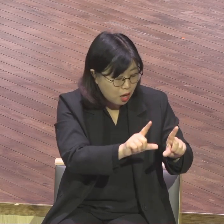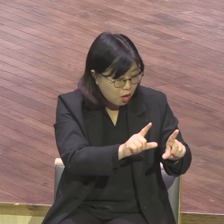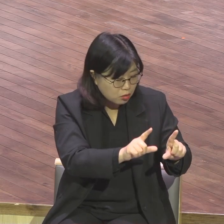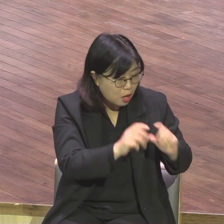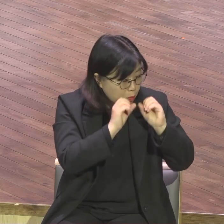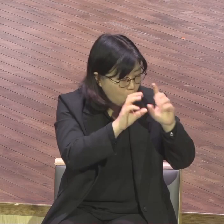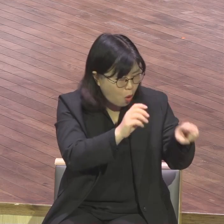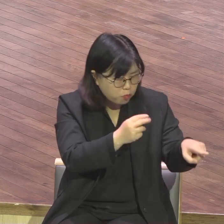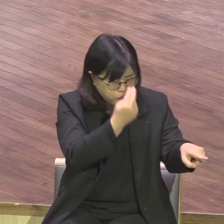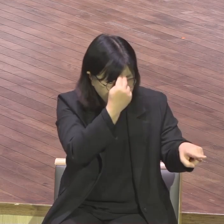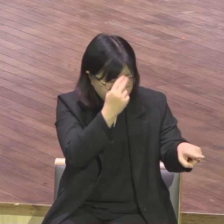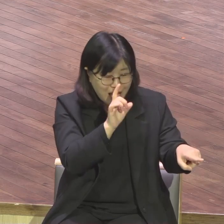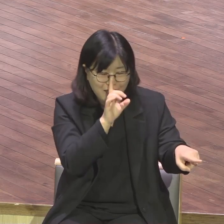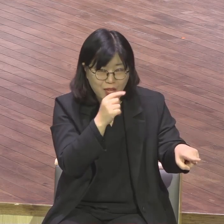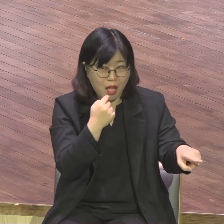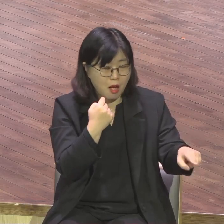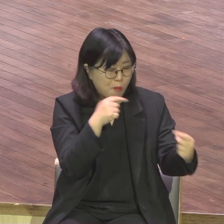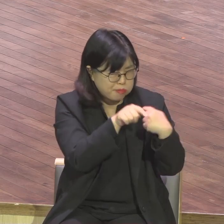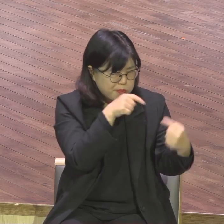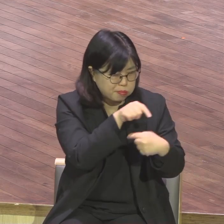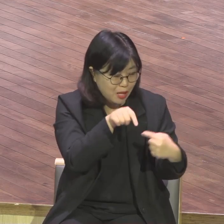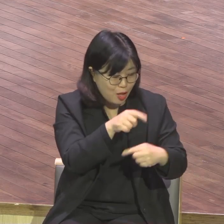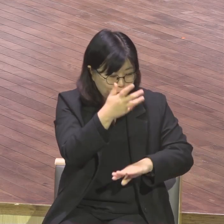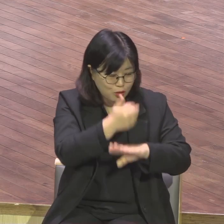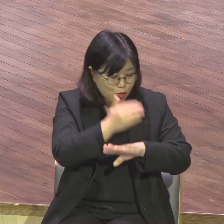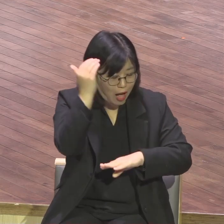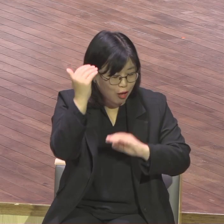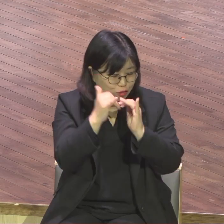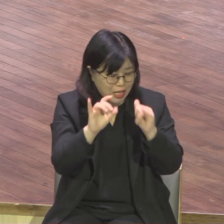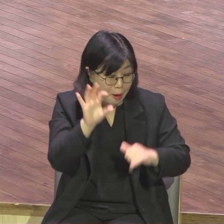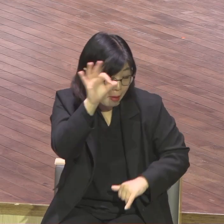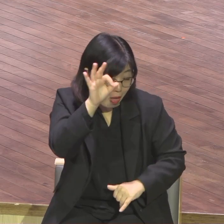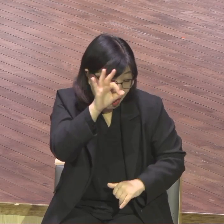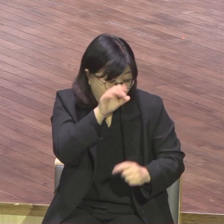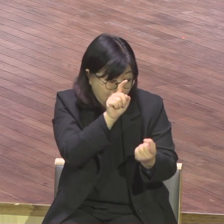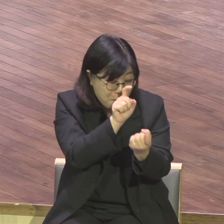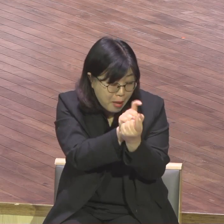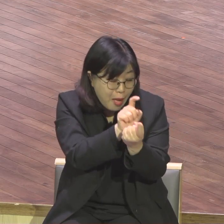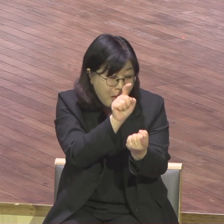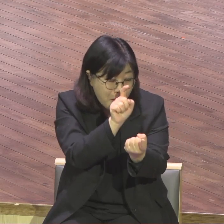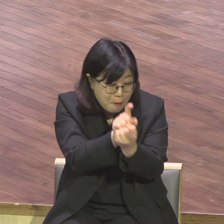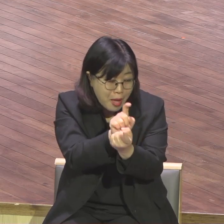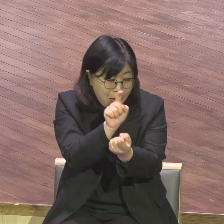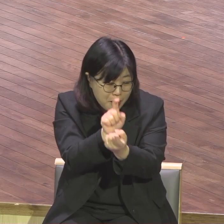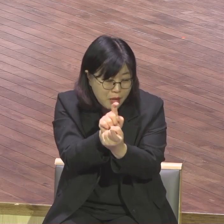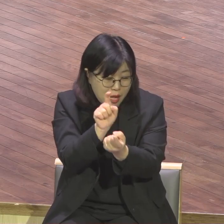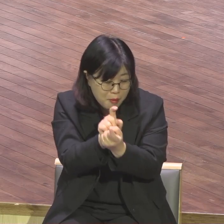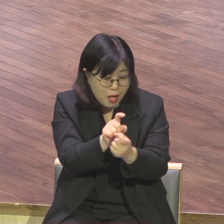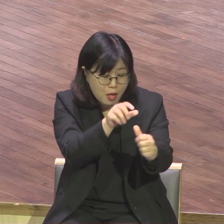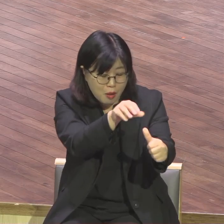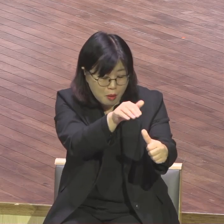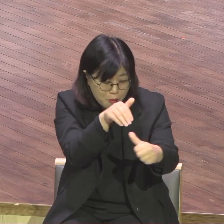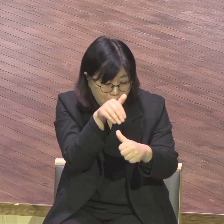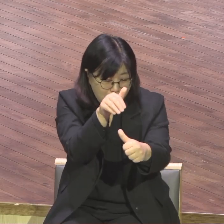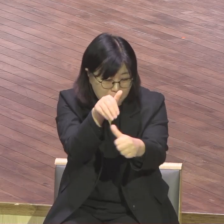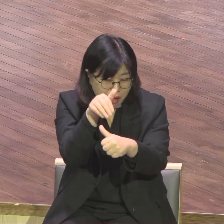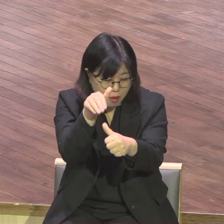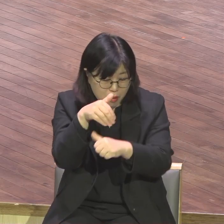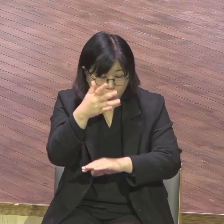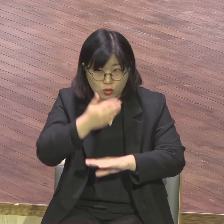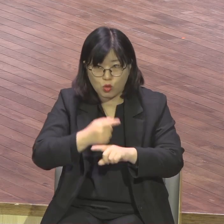현지 목회자 사역자와의 이 만남이 너무 중요하다. 저는 237